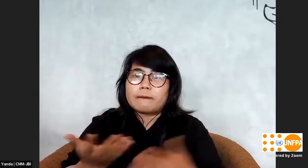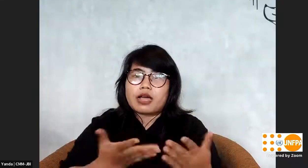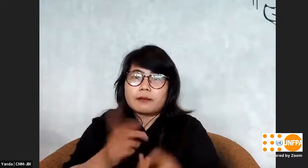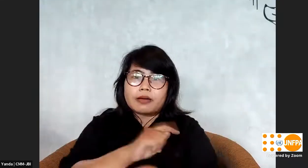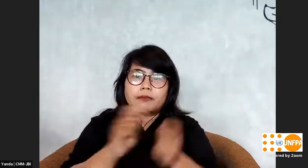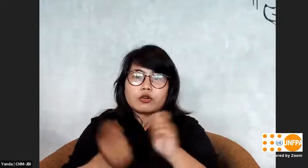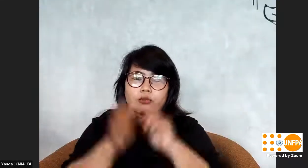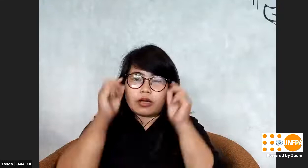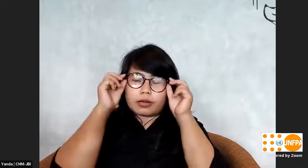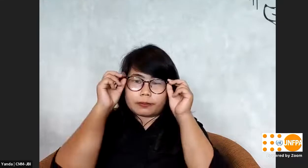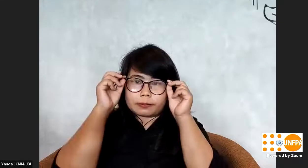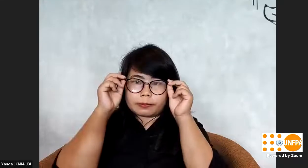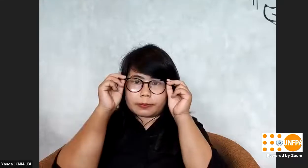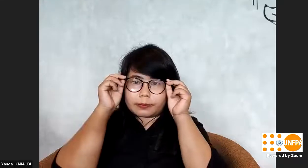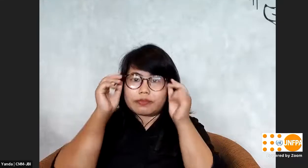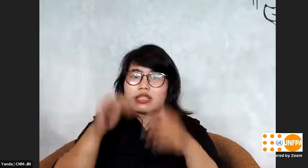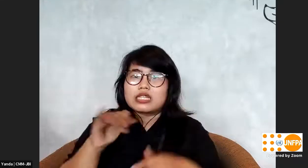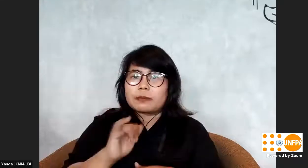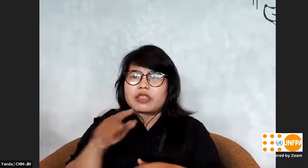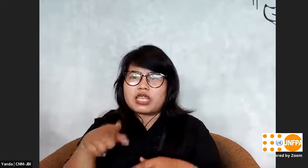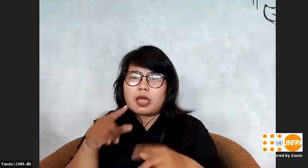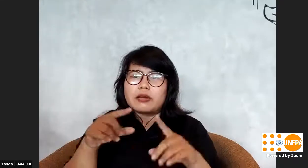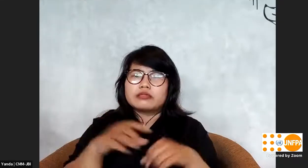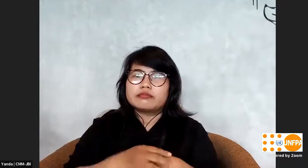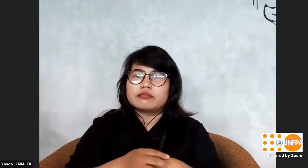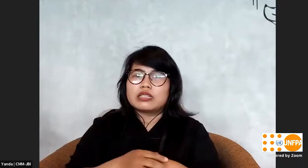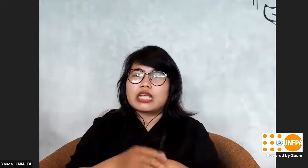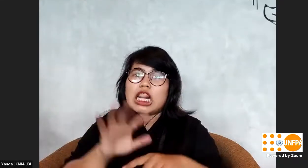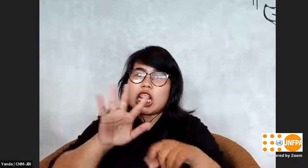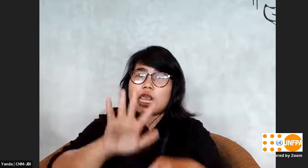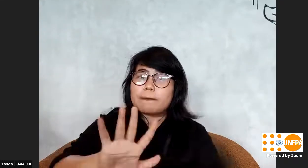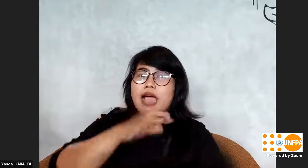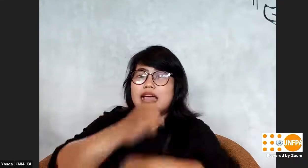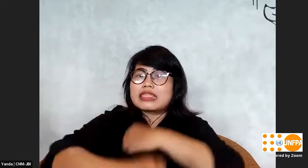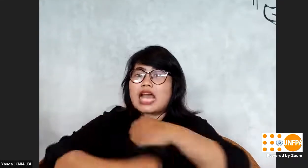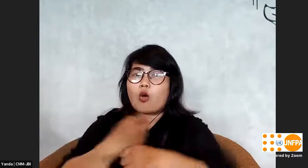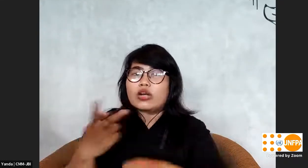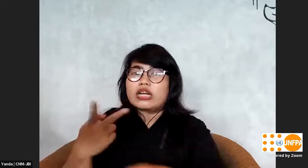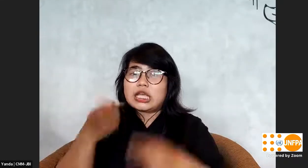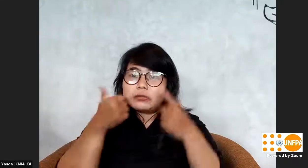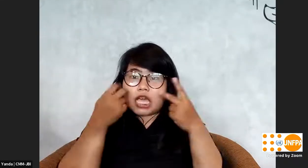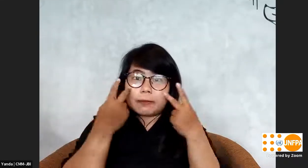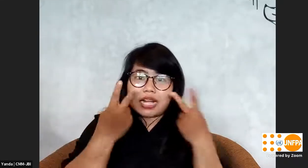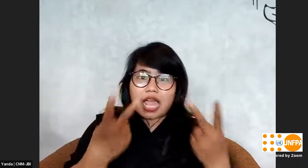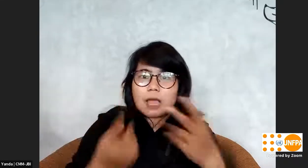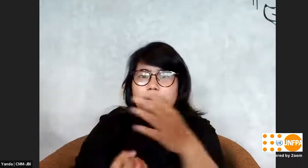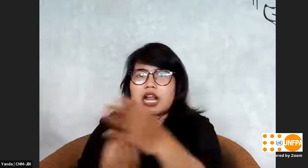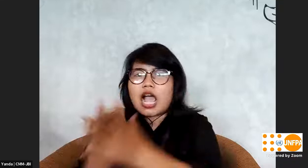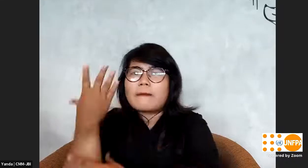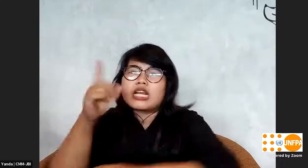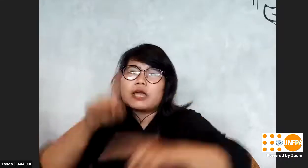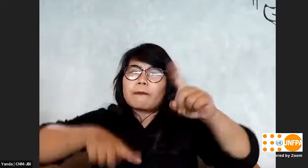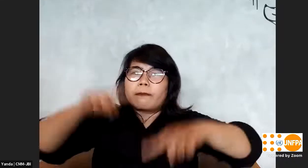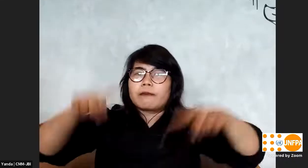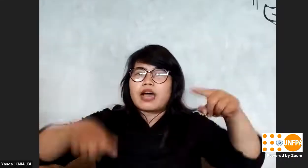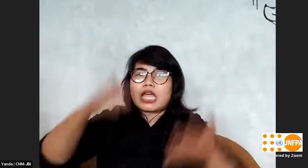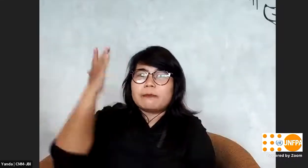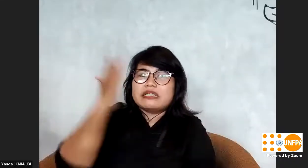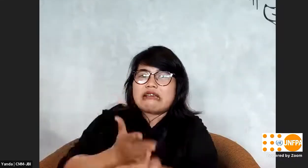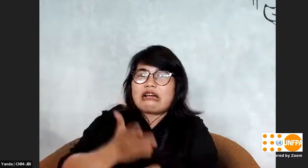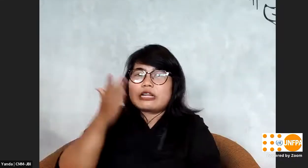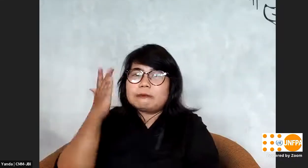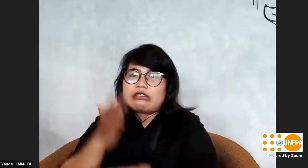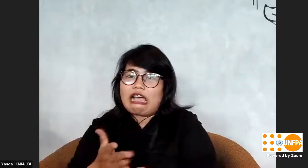ini sangat fundamental dan selama lima tahun kita dapat melihat perkembangannya di berbagai kebijakan mengenai